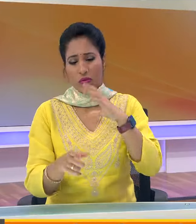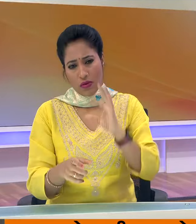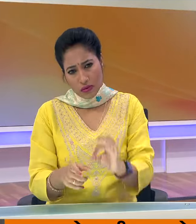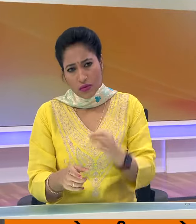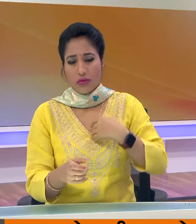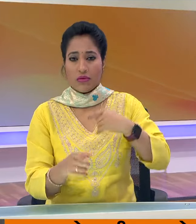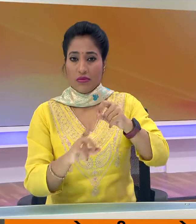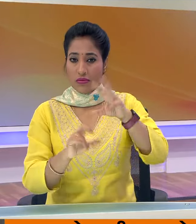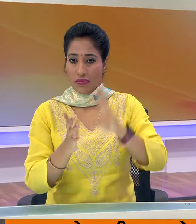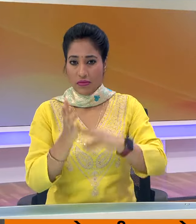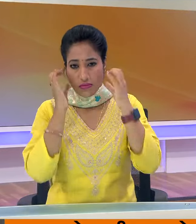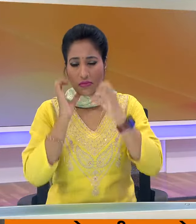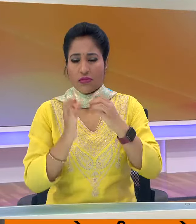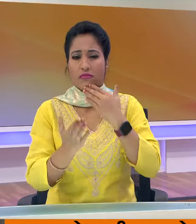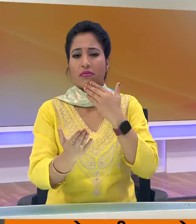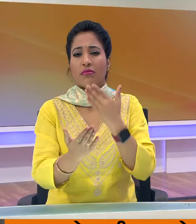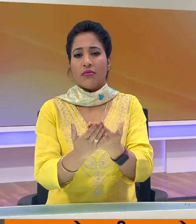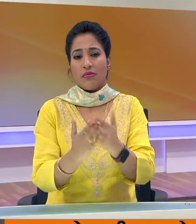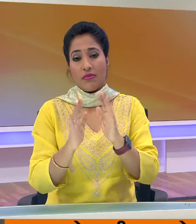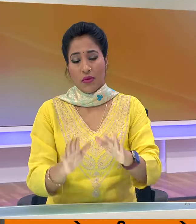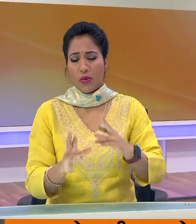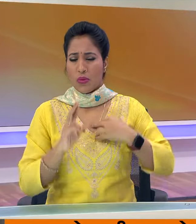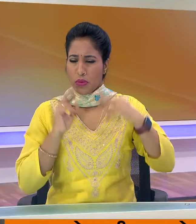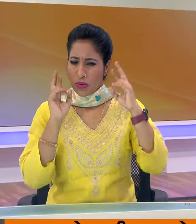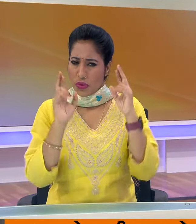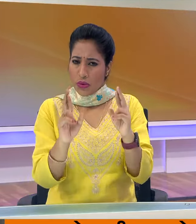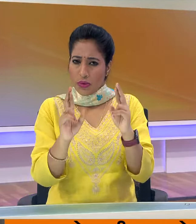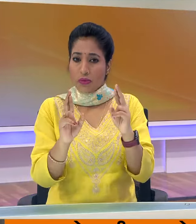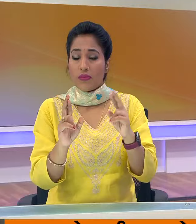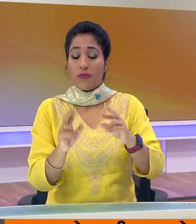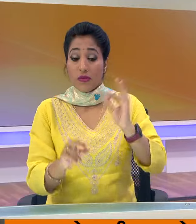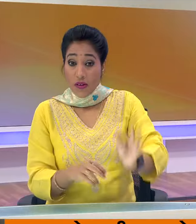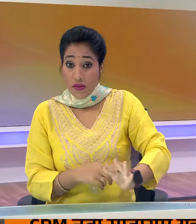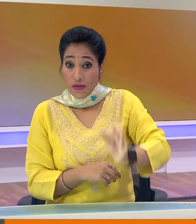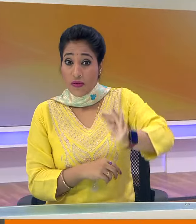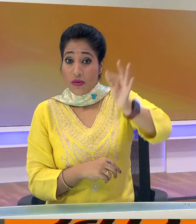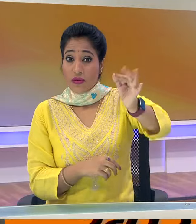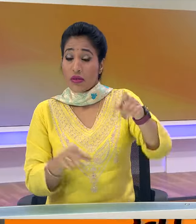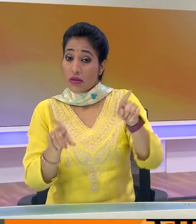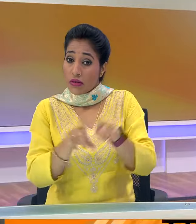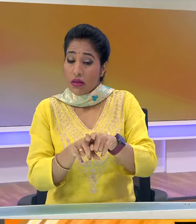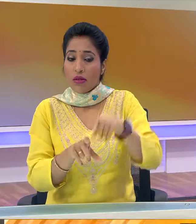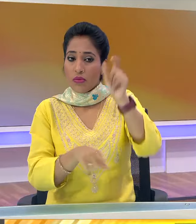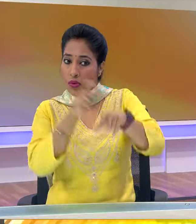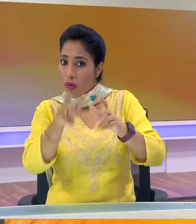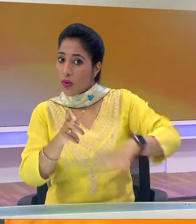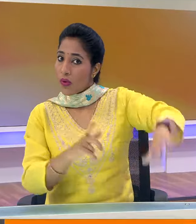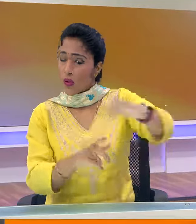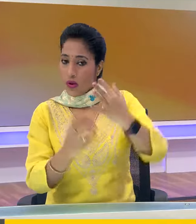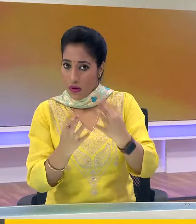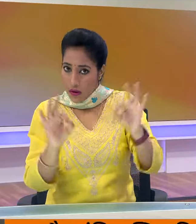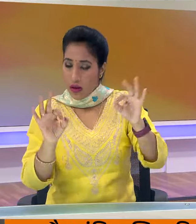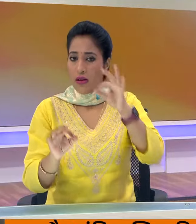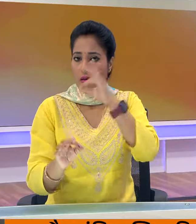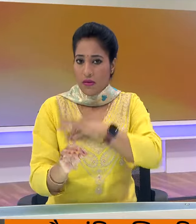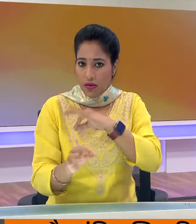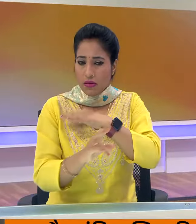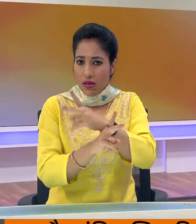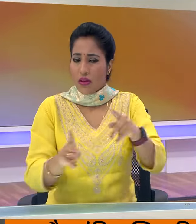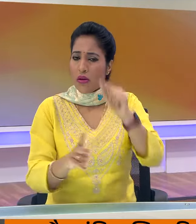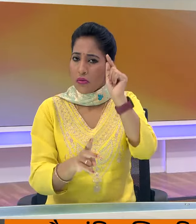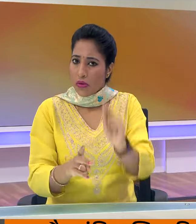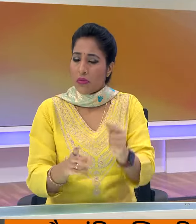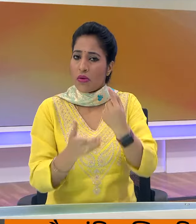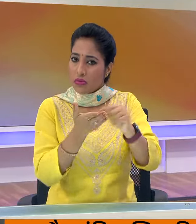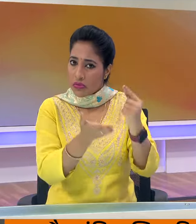मोदी जी को धन्यवाद देते हैं और उम्मीद करते हैं कि भविष्य में ऐसे ही लोक कल्याण योजना ला करके देश